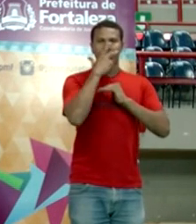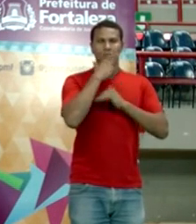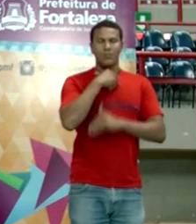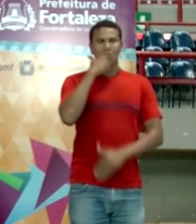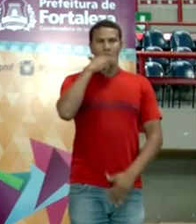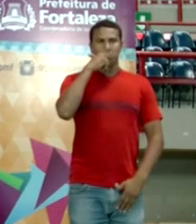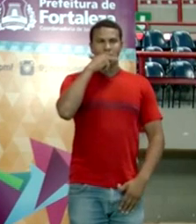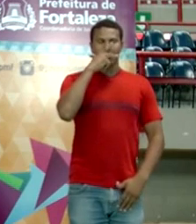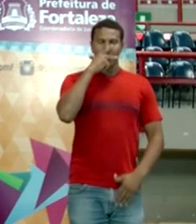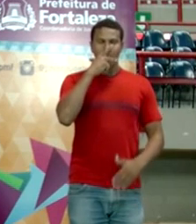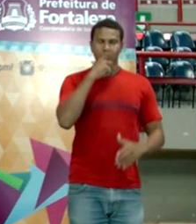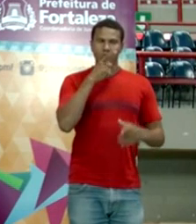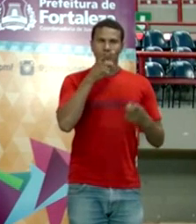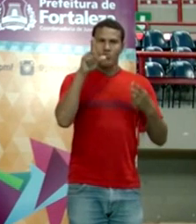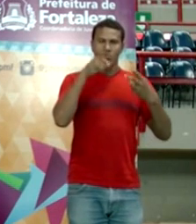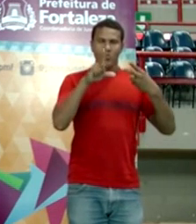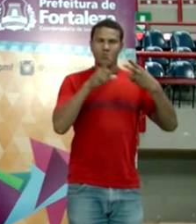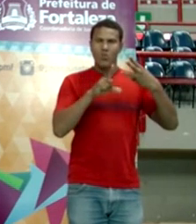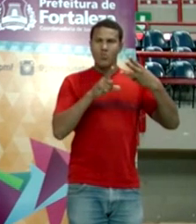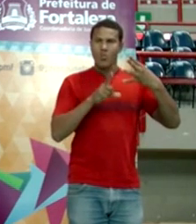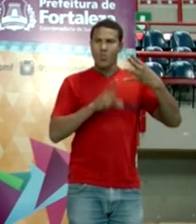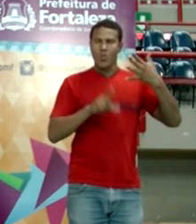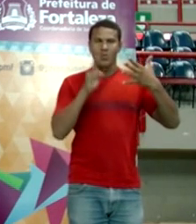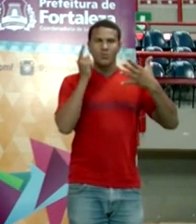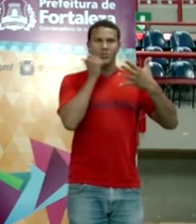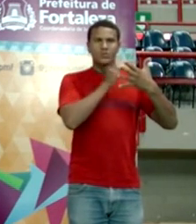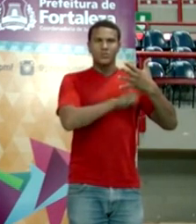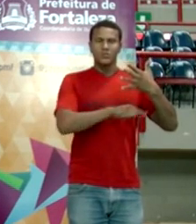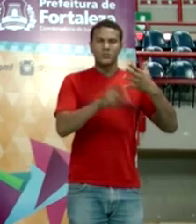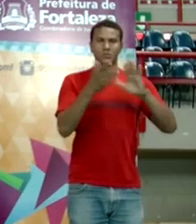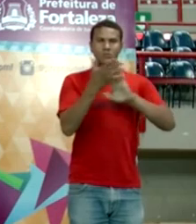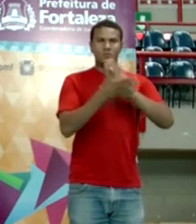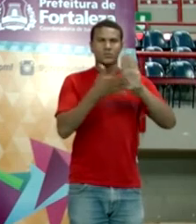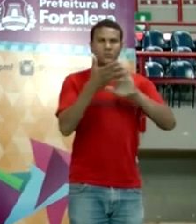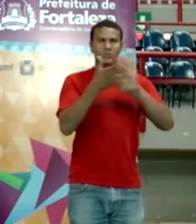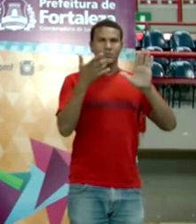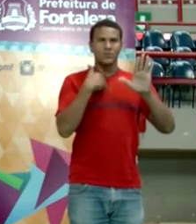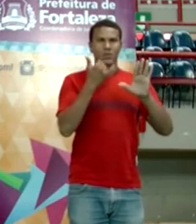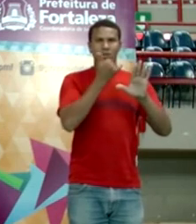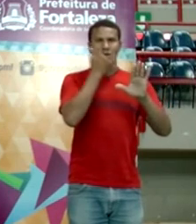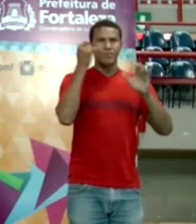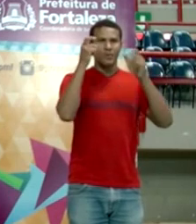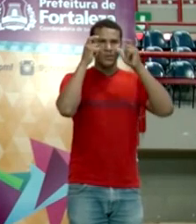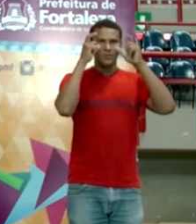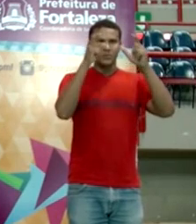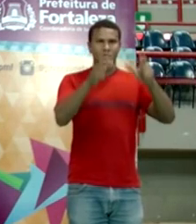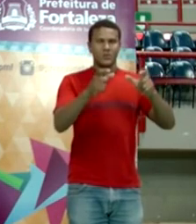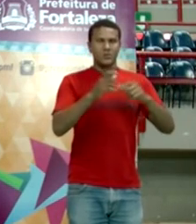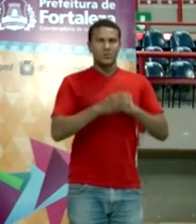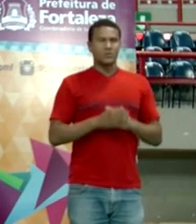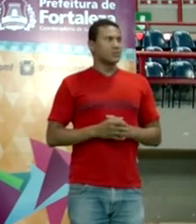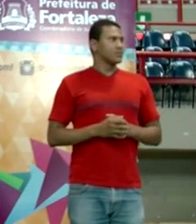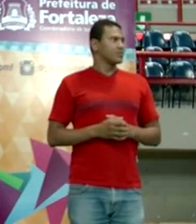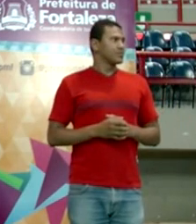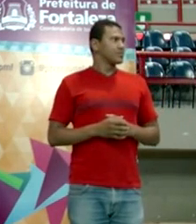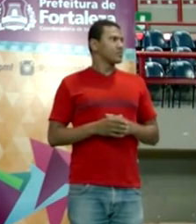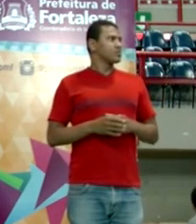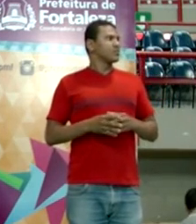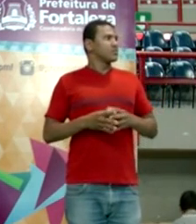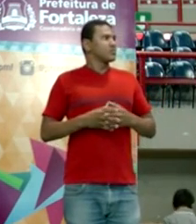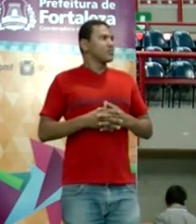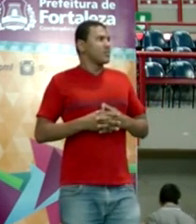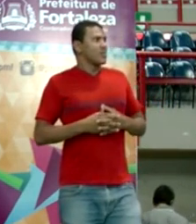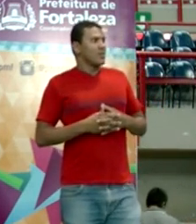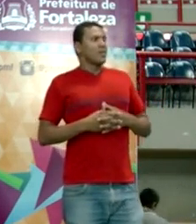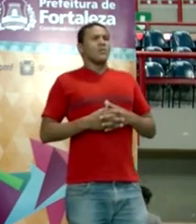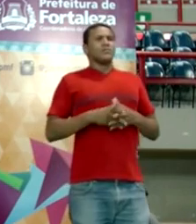e a possibilidade de acesso ao texto conforme o interesse do leitor. Olha, você vai encontrar